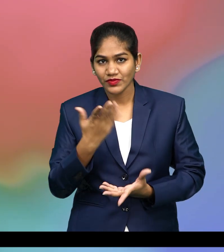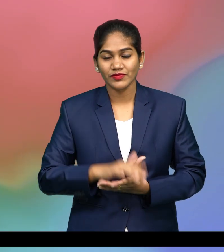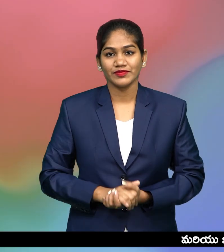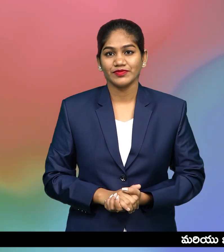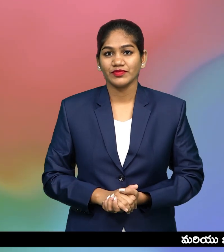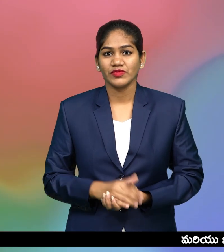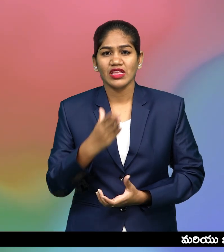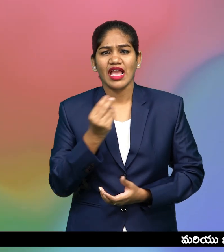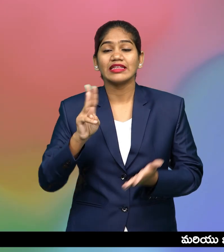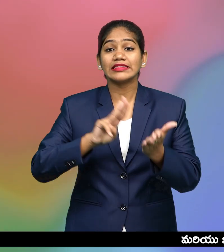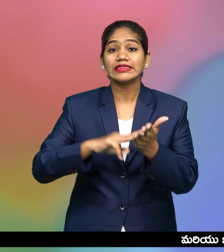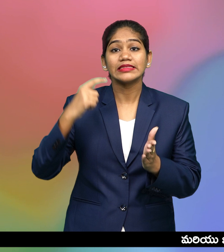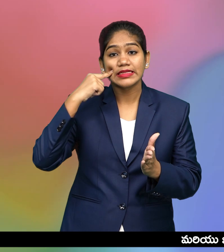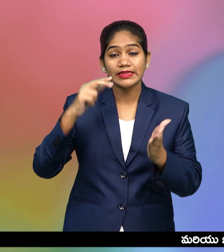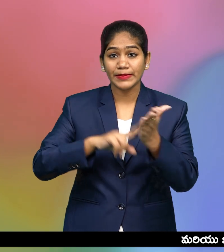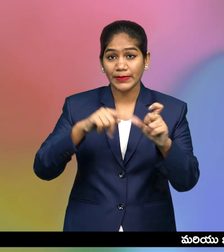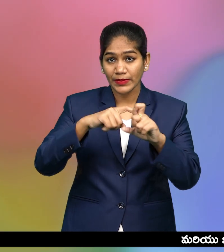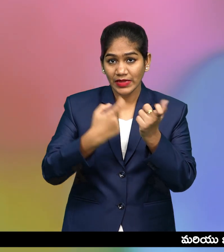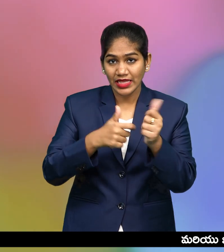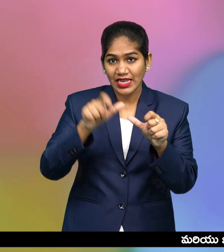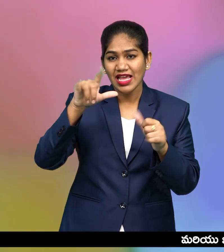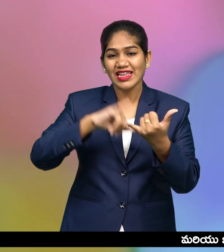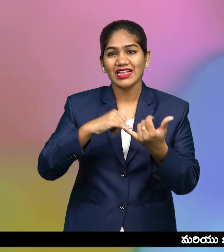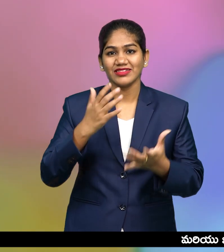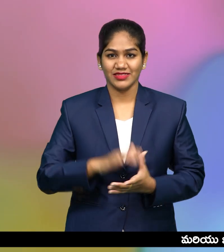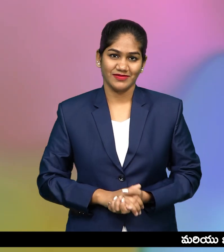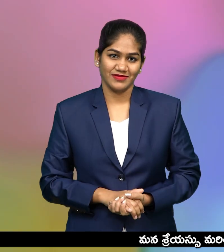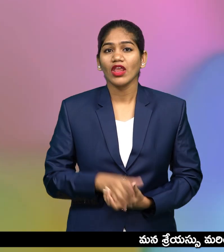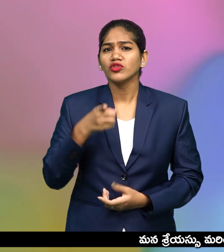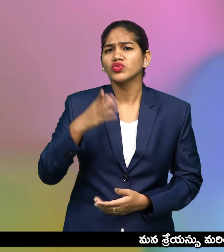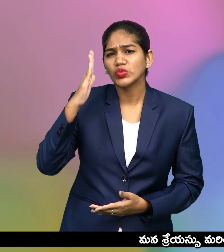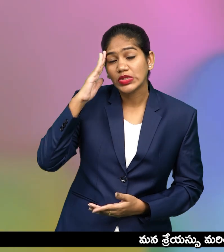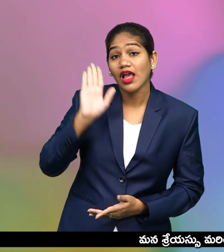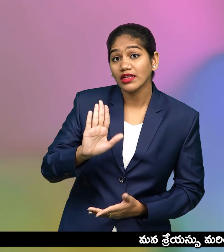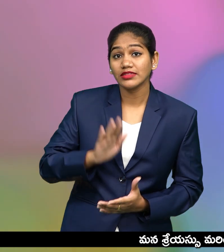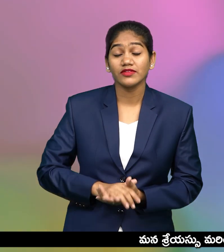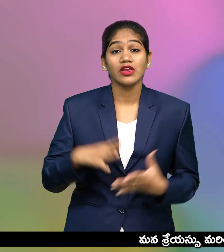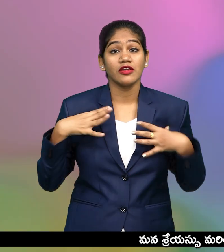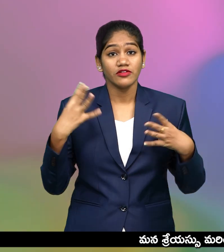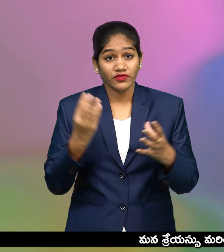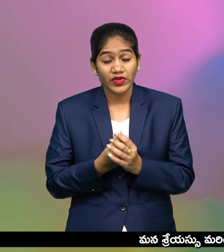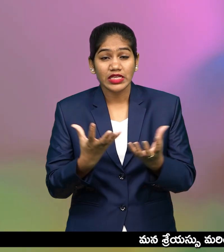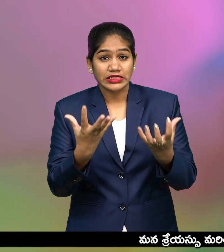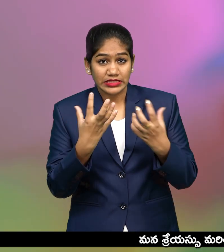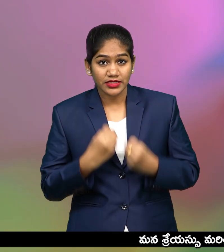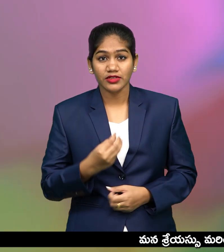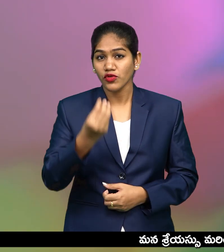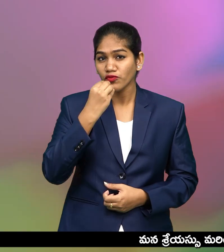విటమిన్లు మరియు ఖనిజాలుగా వర్గీకరిస్తారు. మన శ్రేయస్సు మరియు మంచి ఆరోగ్యం కోసం